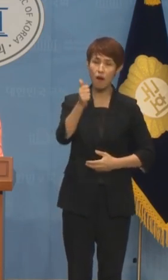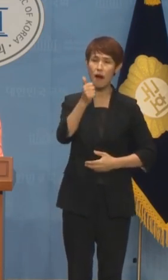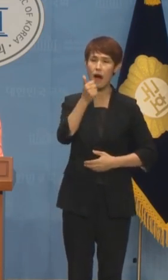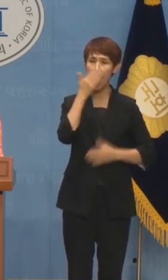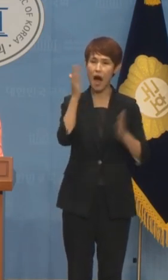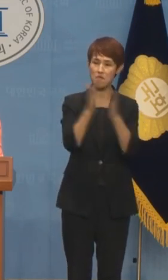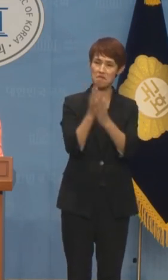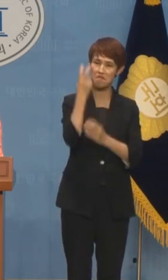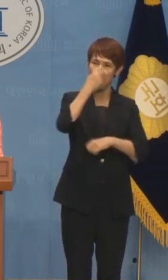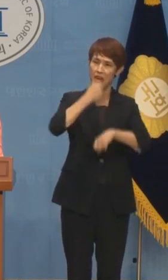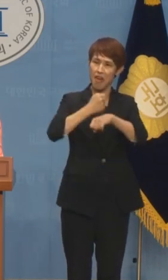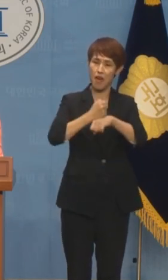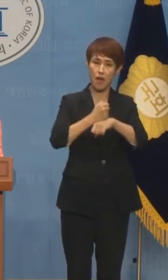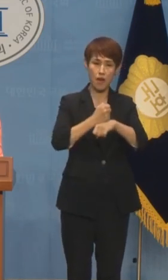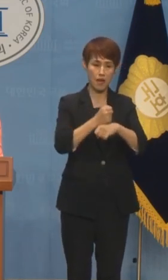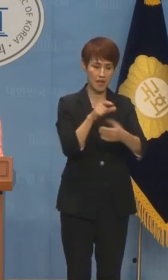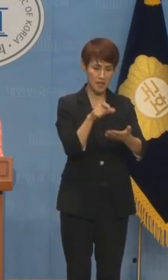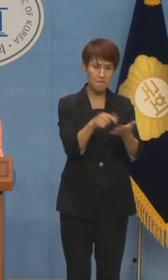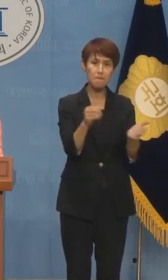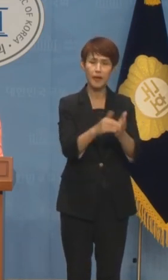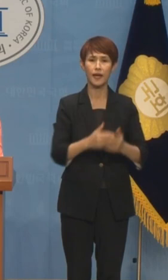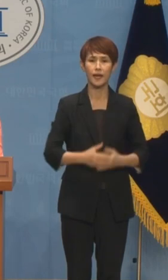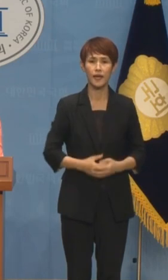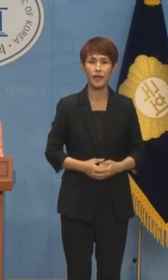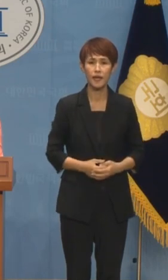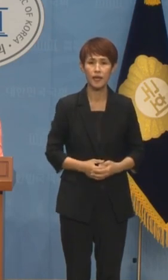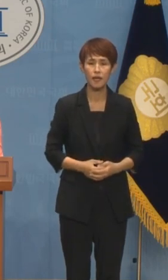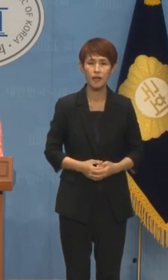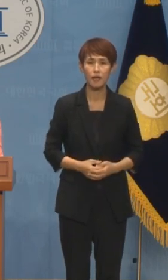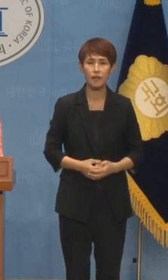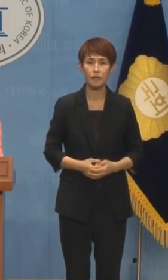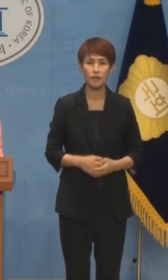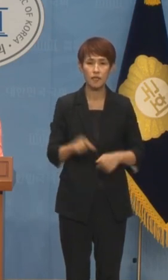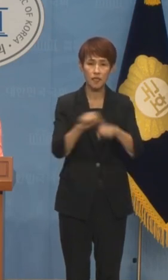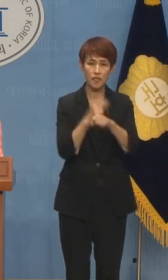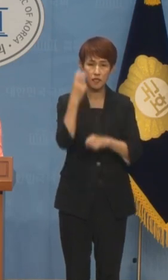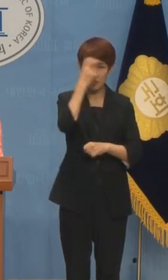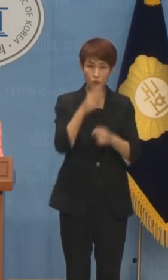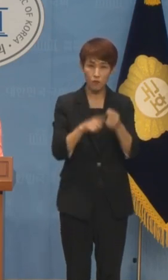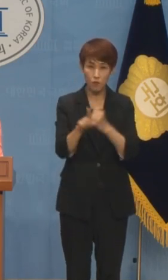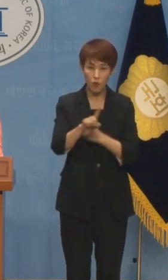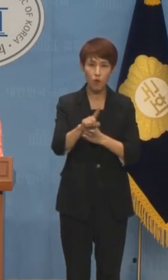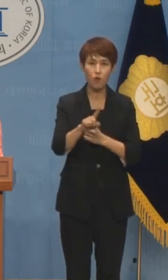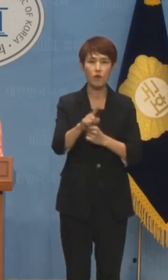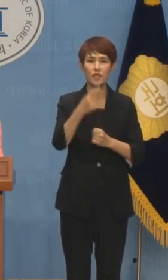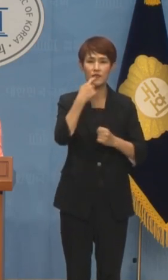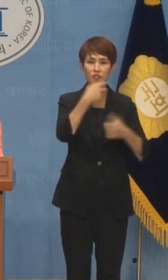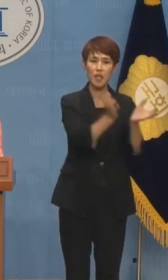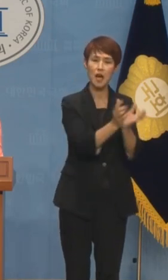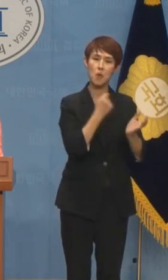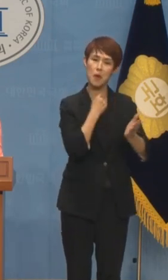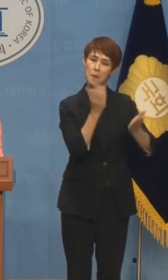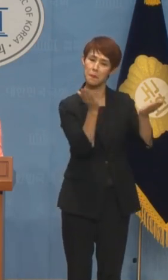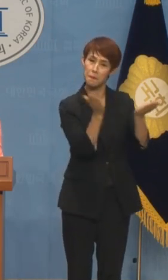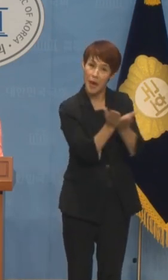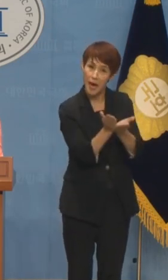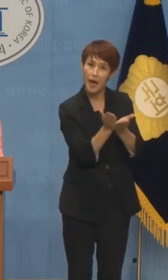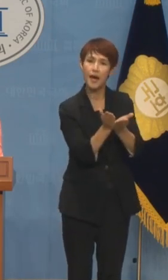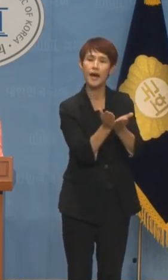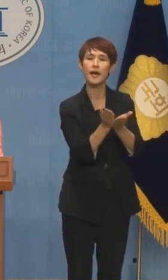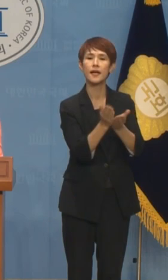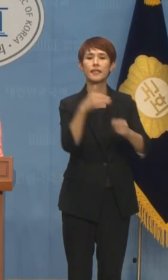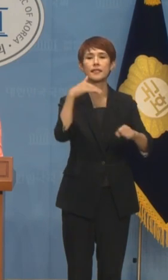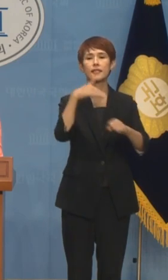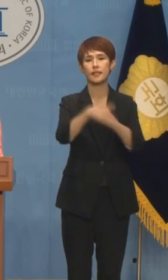수사할 수 있게 해놓았습니다. 결국 특검은 민주당 입맛에 맞는